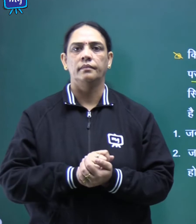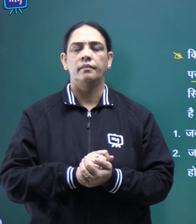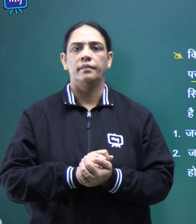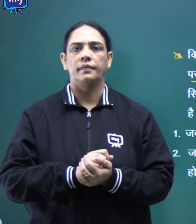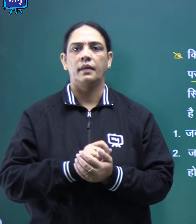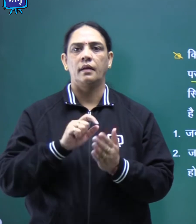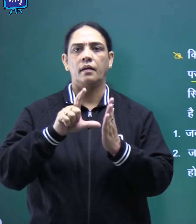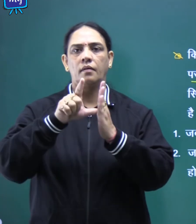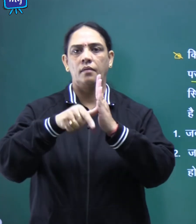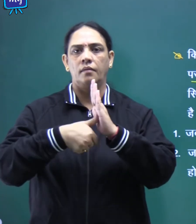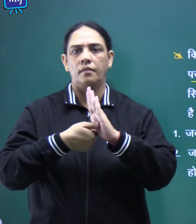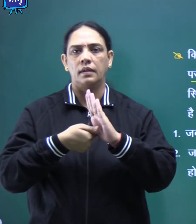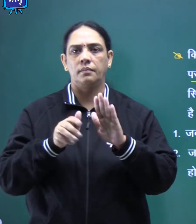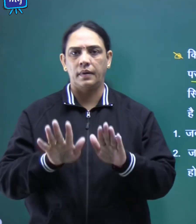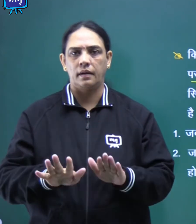वृत्त पर